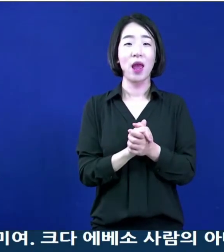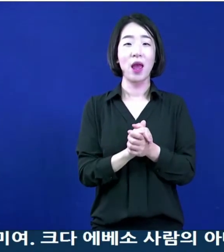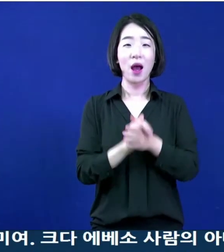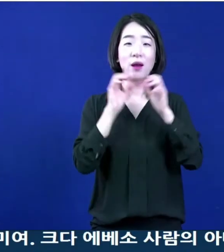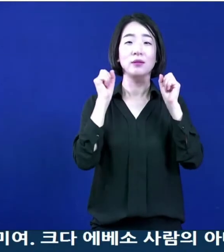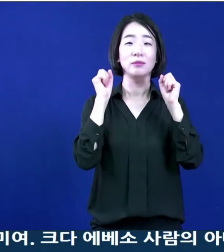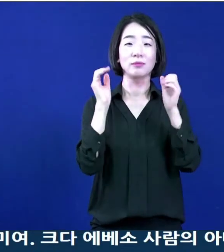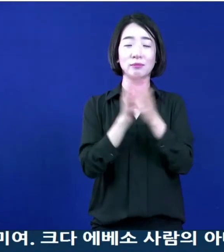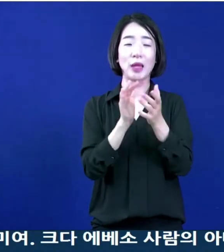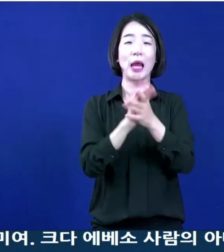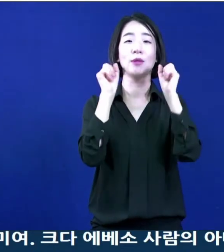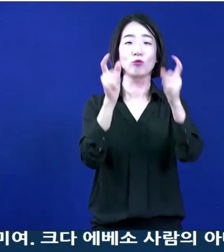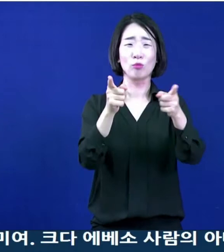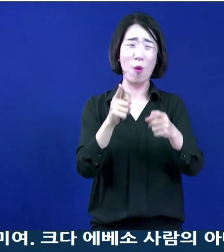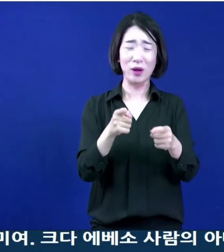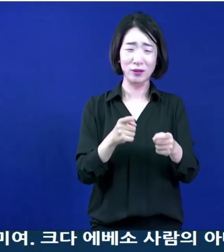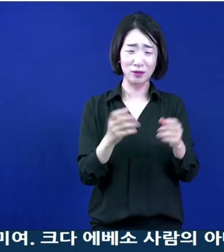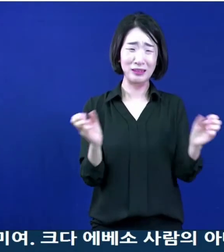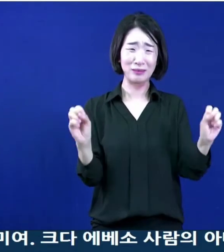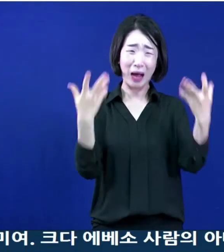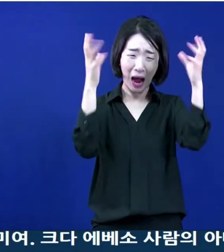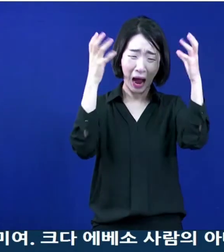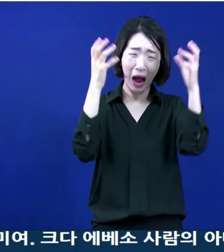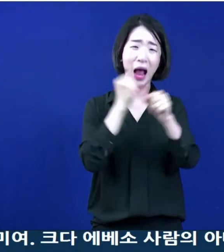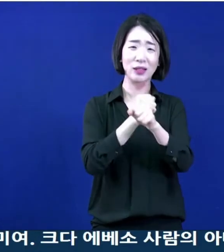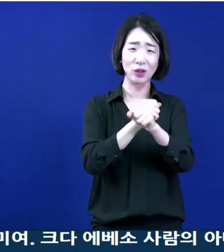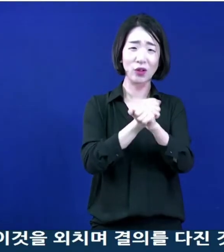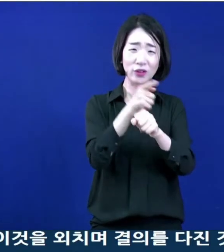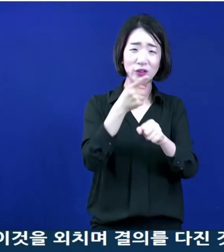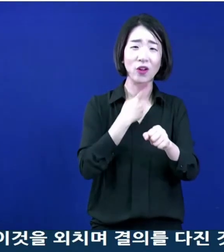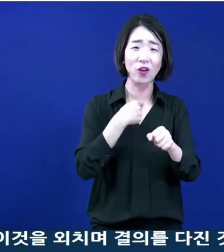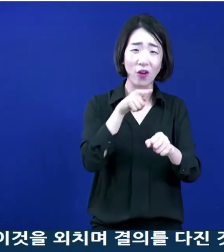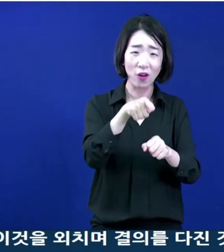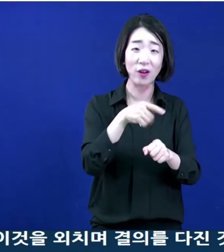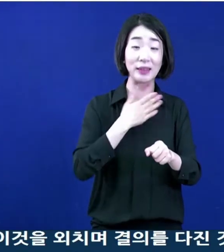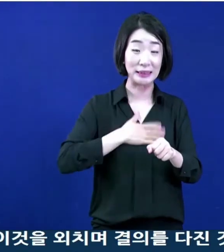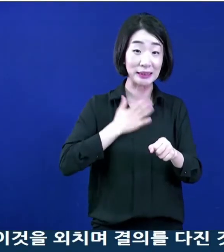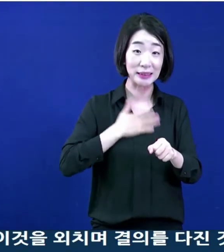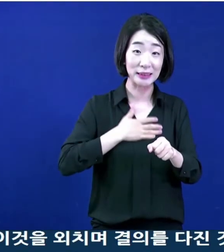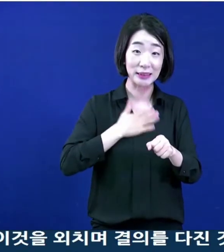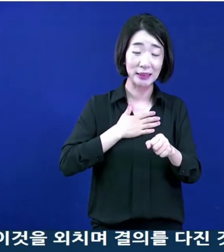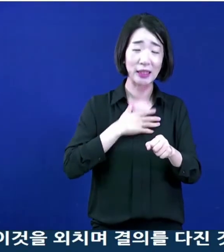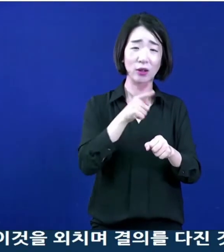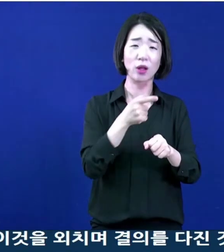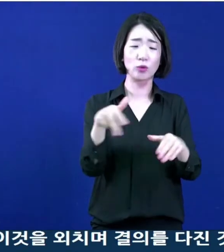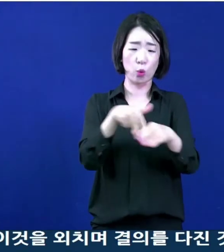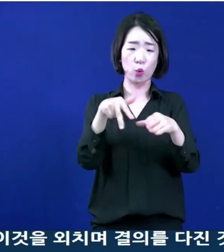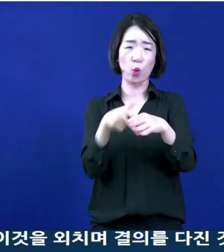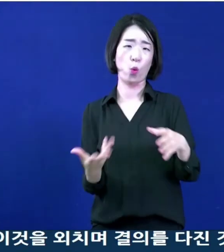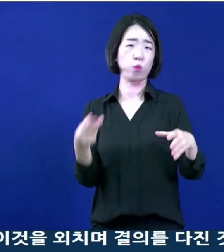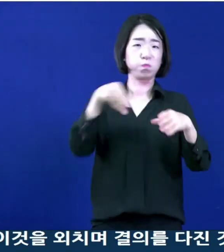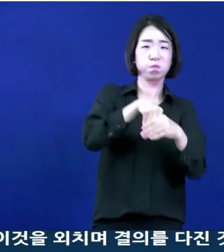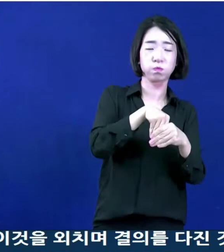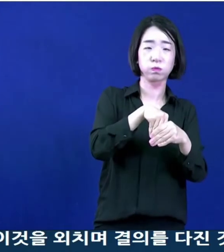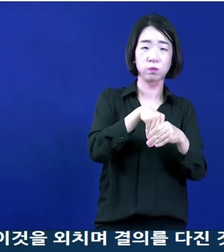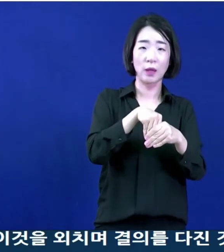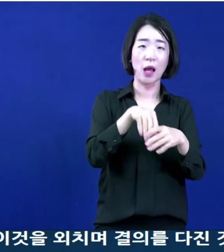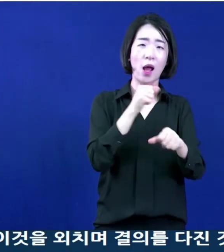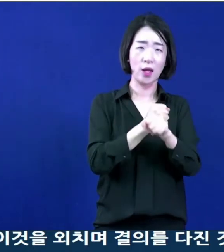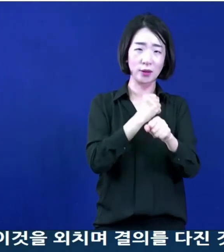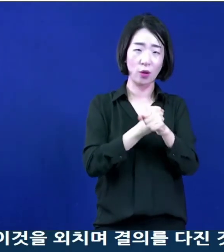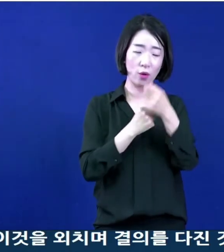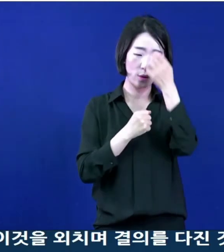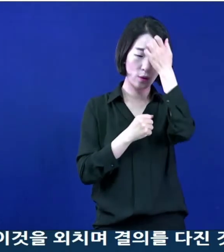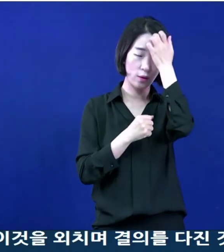하다 보면 막 흥이 나는 거예요. 그거 하는 사람들끼리는 친해지는 것 같아요. 근데 이제 거기에 종교심까지 넣어가지고 그러면서 이게 이제